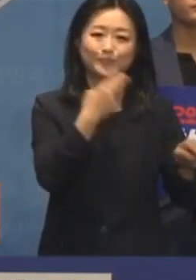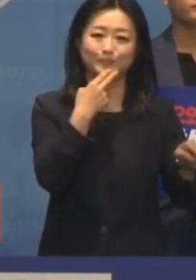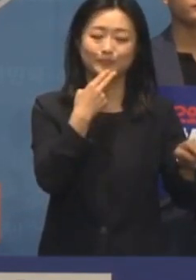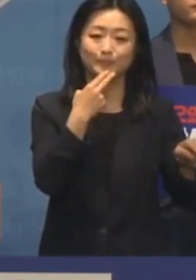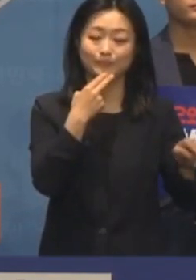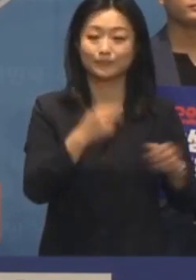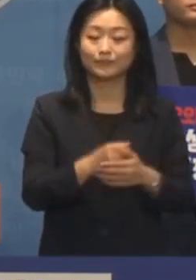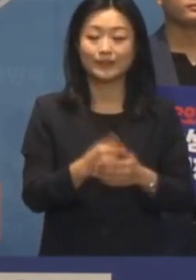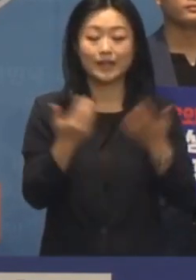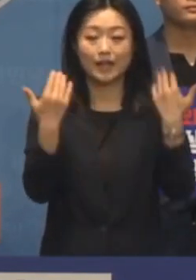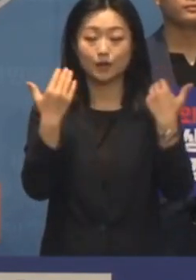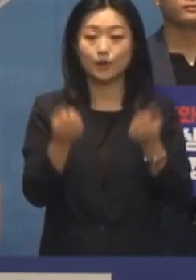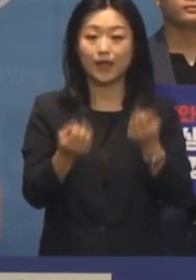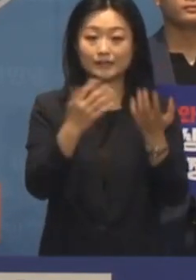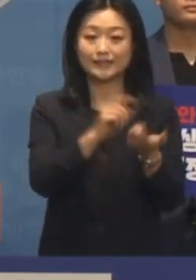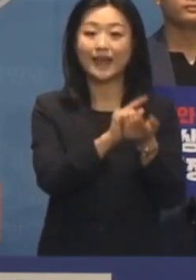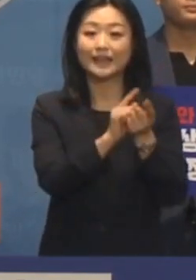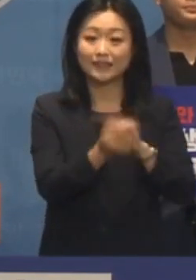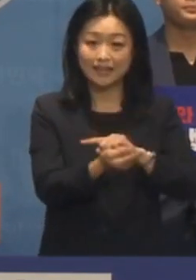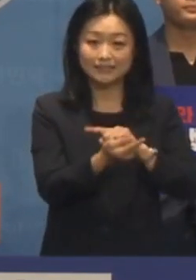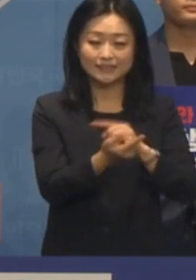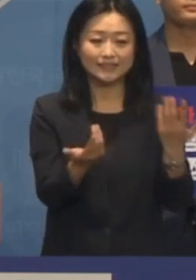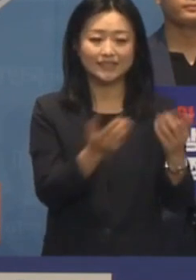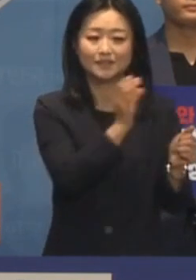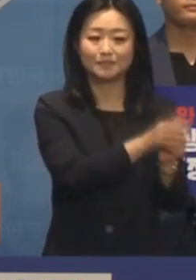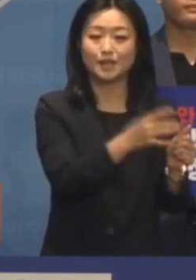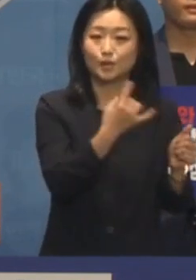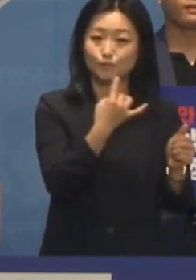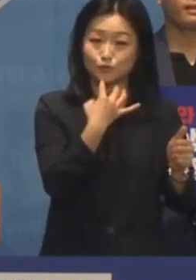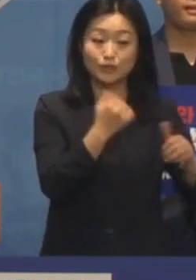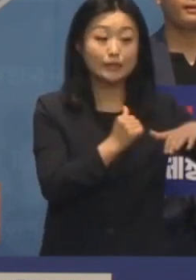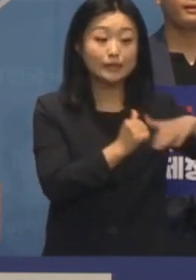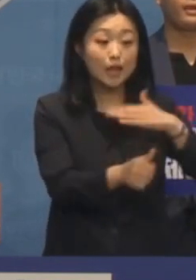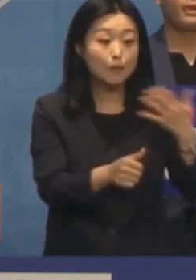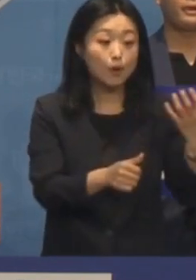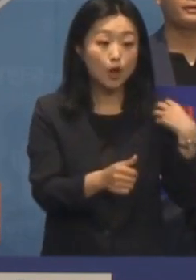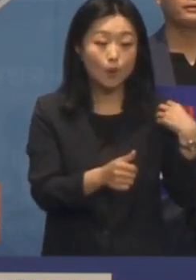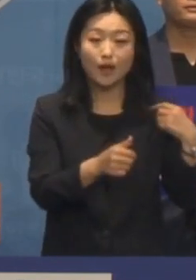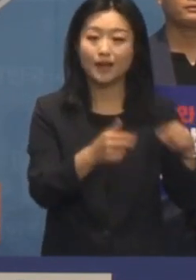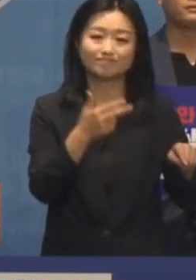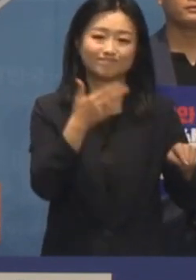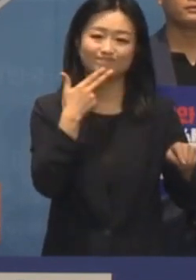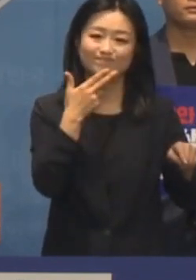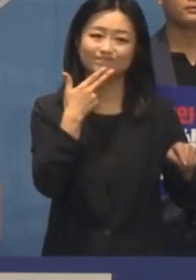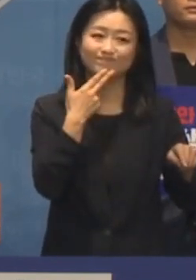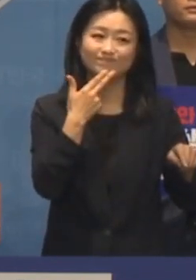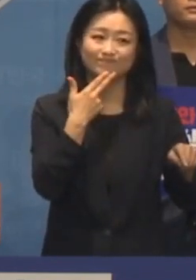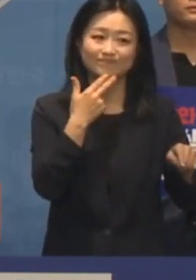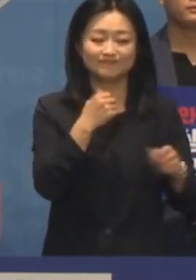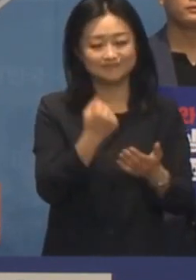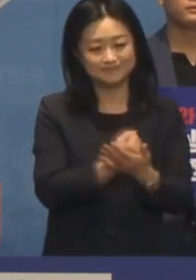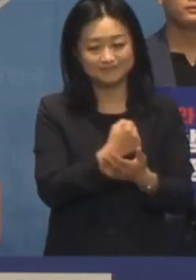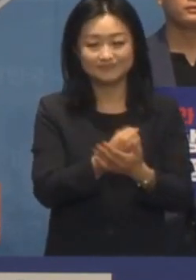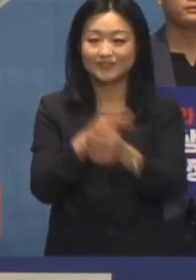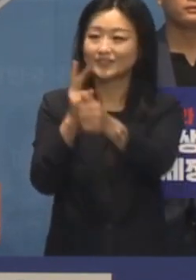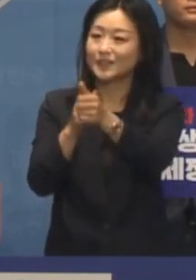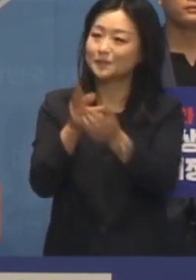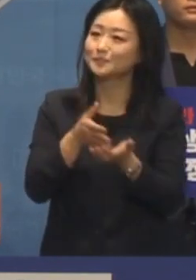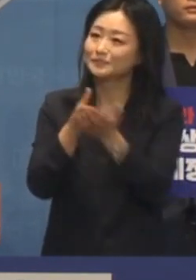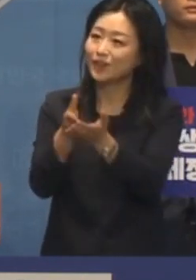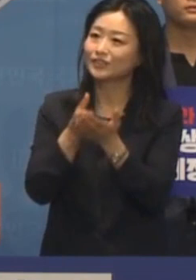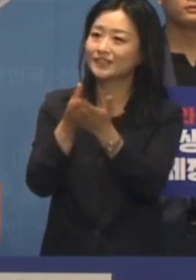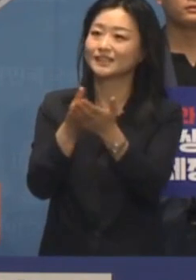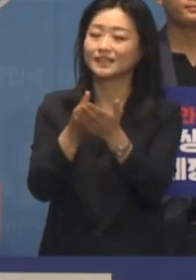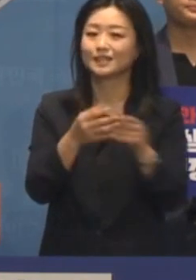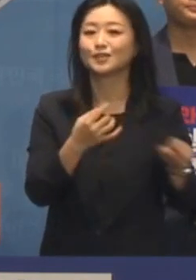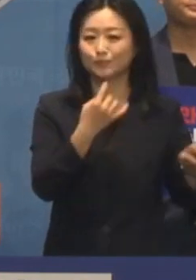학교 행사 대행사의 역할을 하지 학교의 대표 역할을 한다기에는 그저 교사에게 건의하는 것이 그들이 할 수 있는